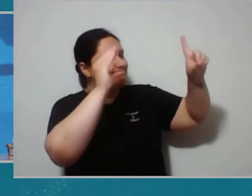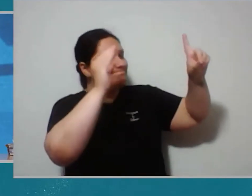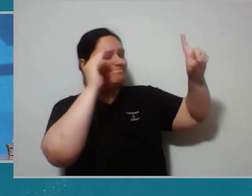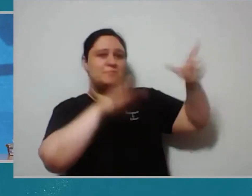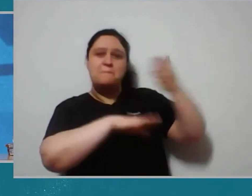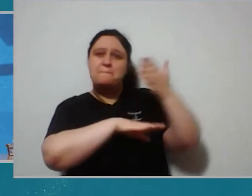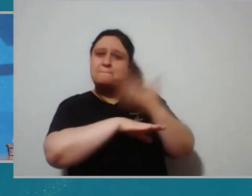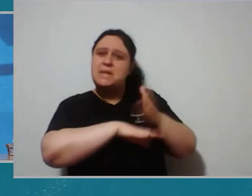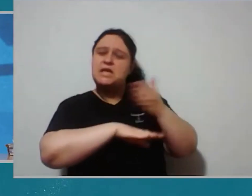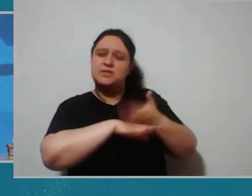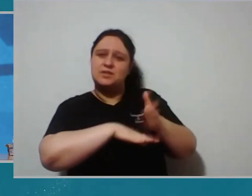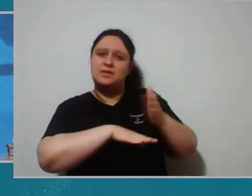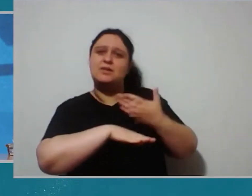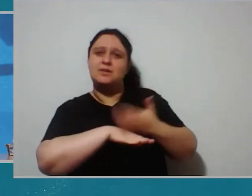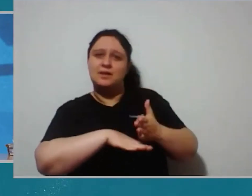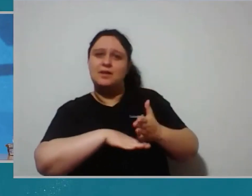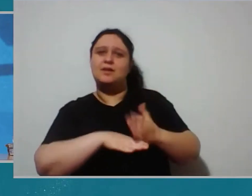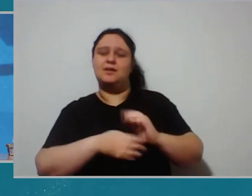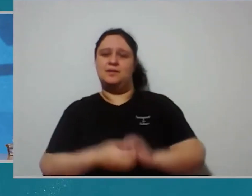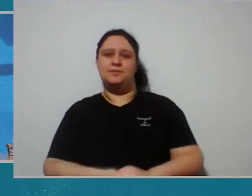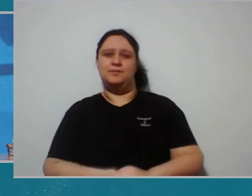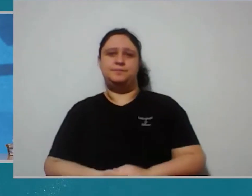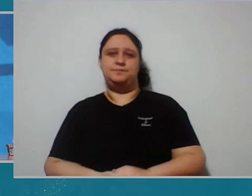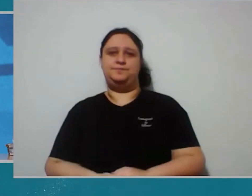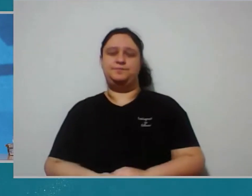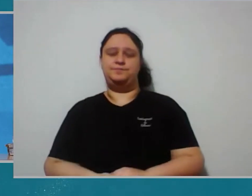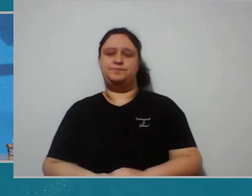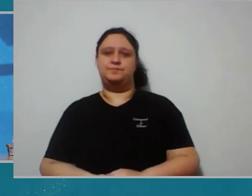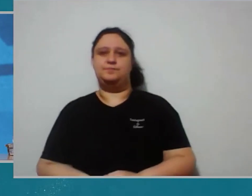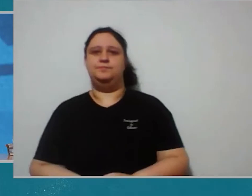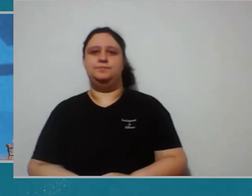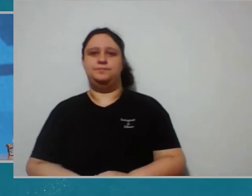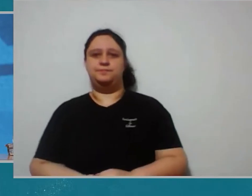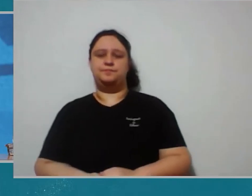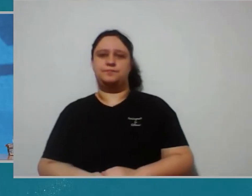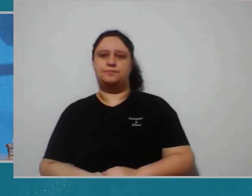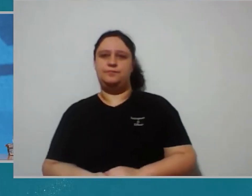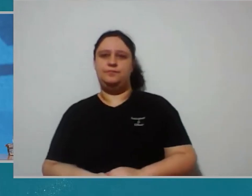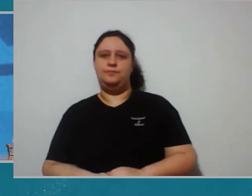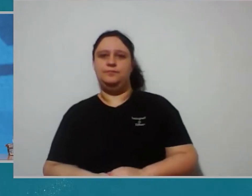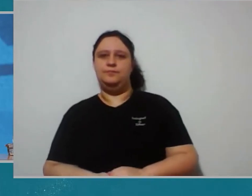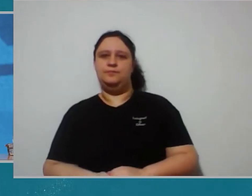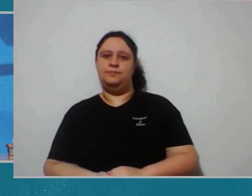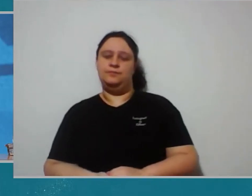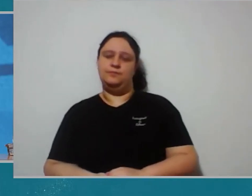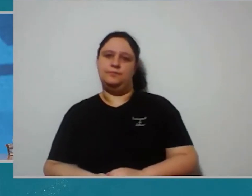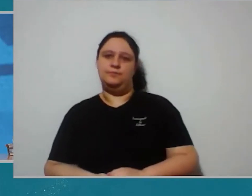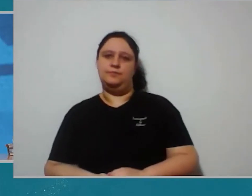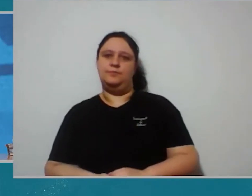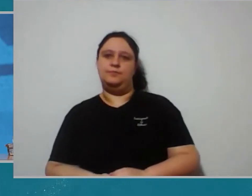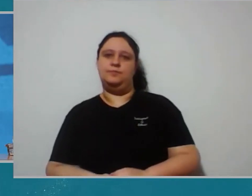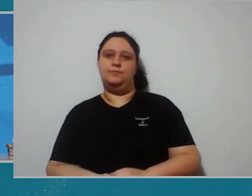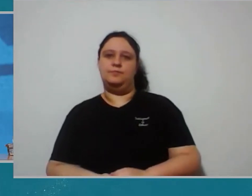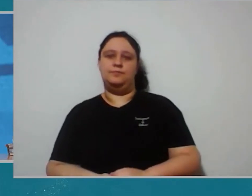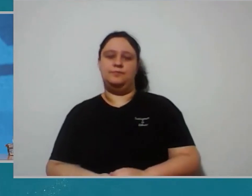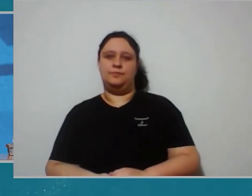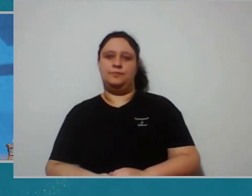potencializado todas as ferramentas que o Senhor tem nos dado, né? Ou, falar mais popularmente,